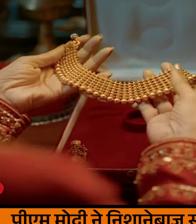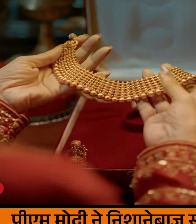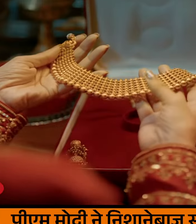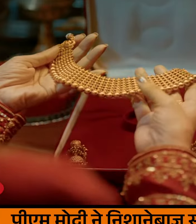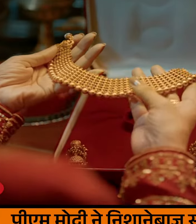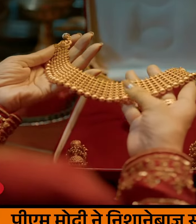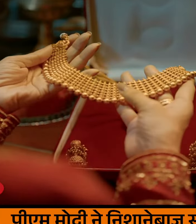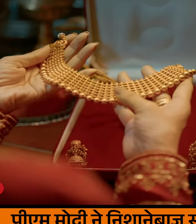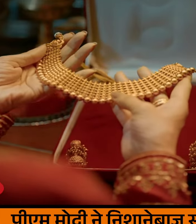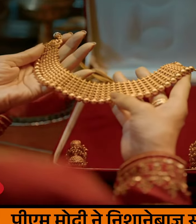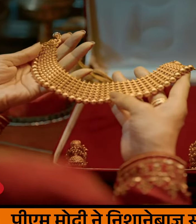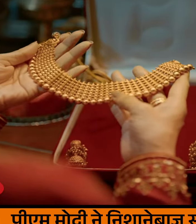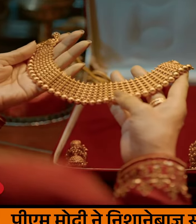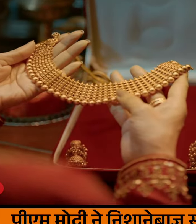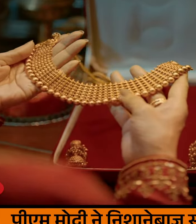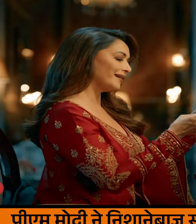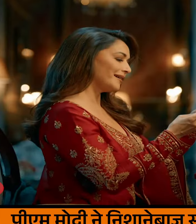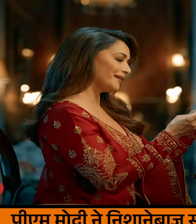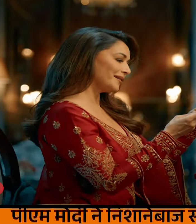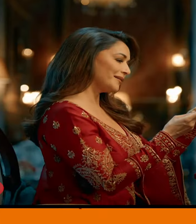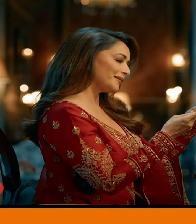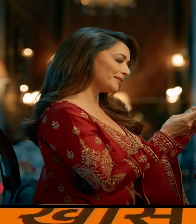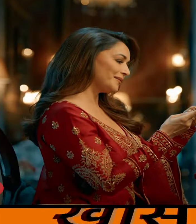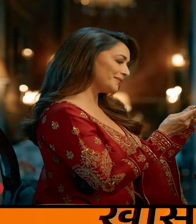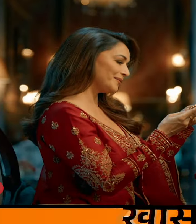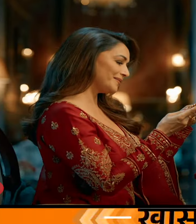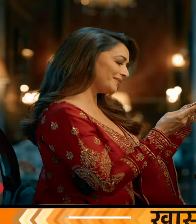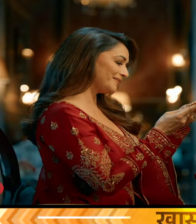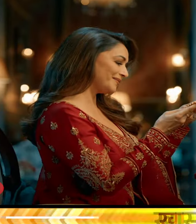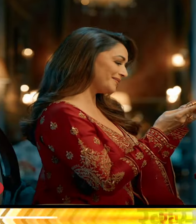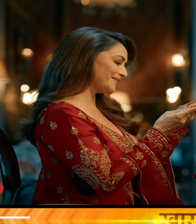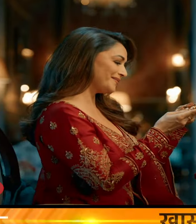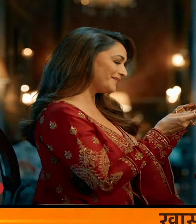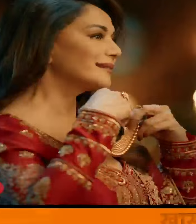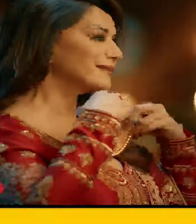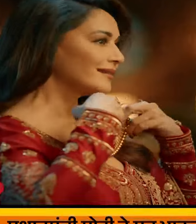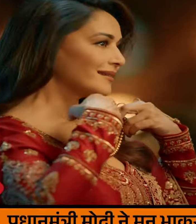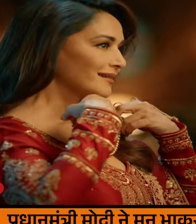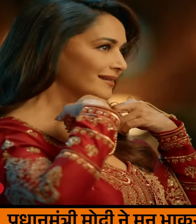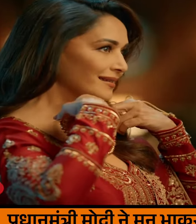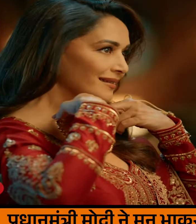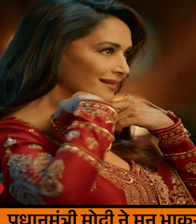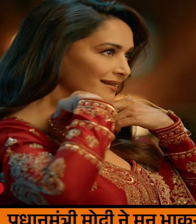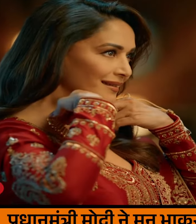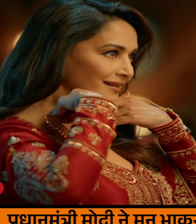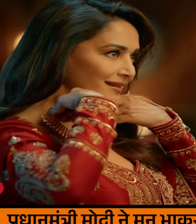कभी पुश्तैनी पहचान, तो कभी प्यारी सी याद होती है।